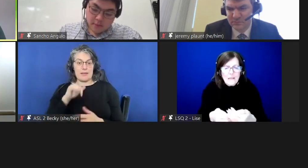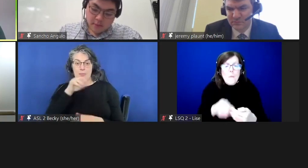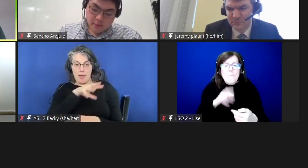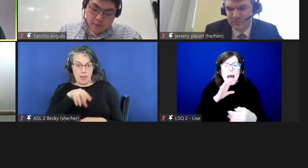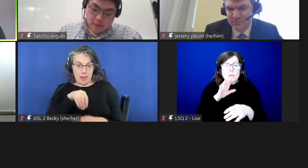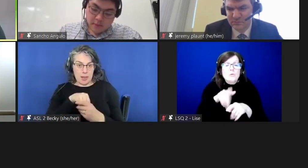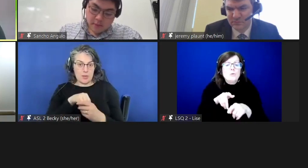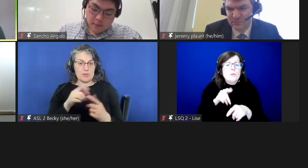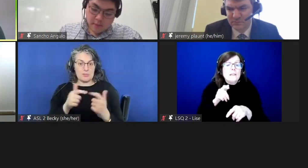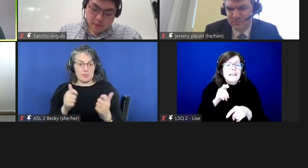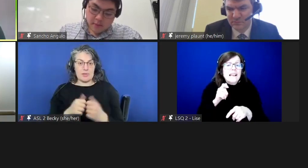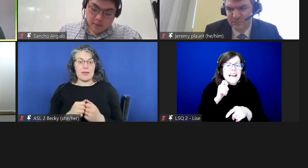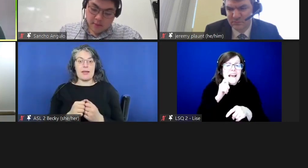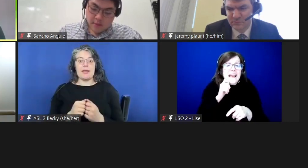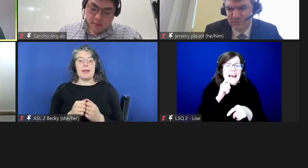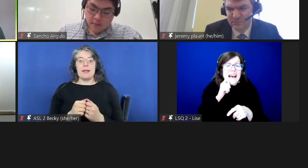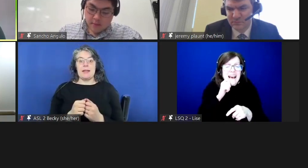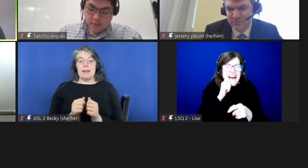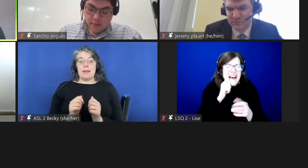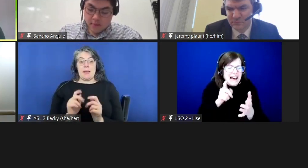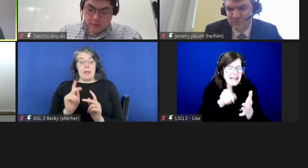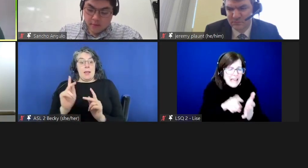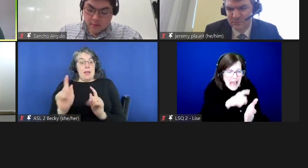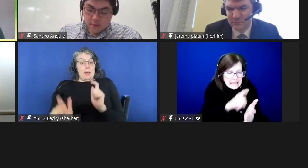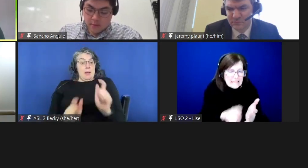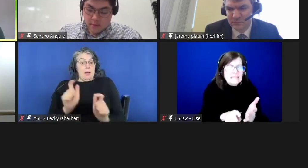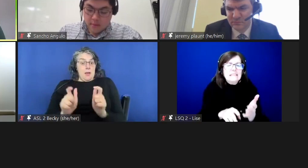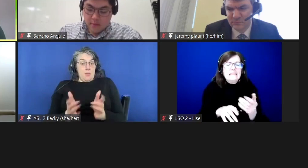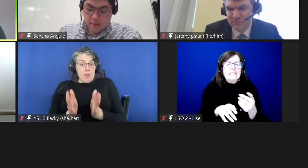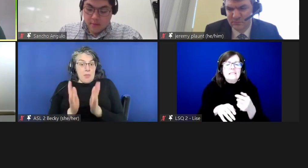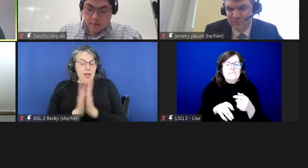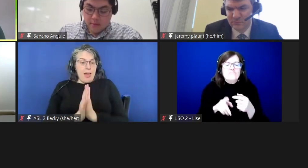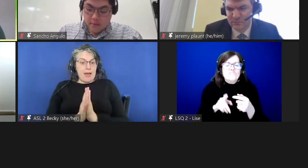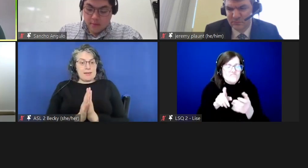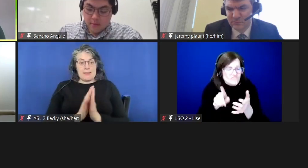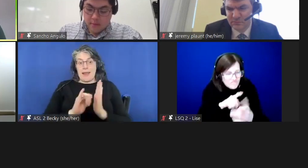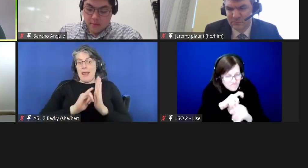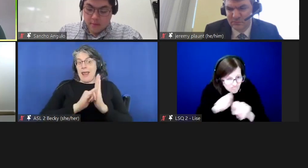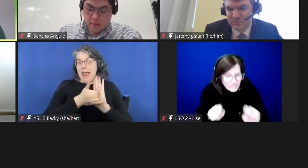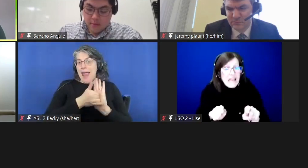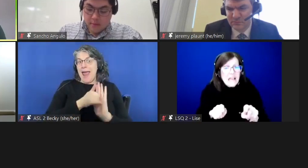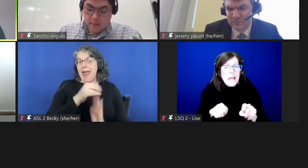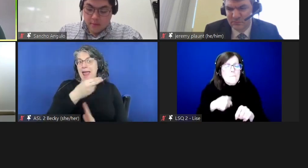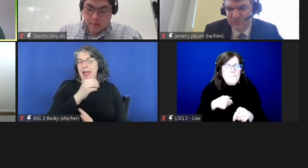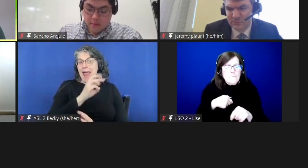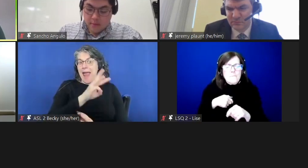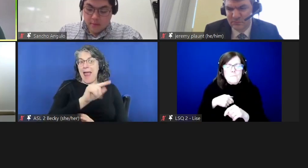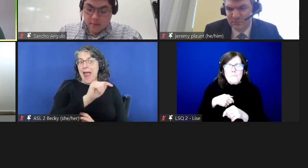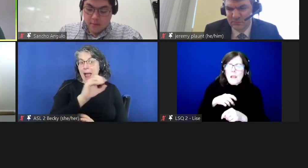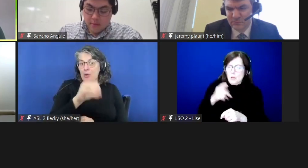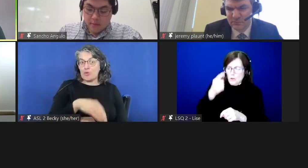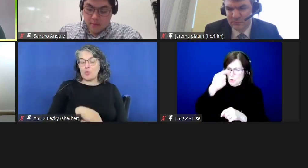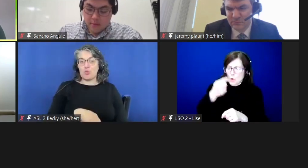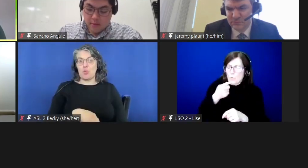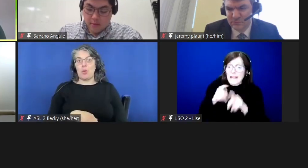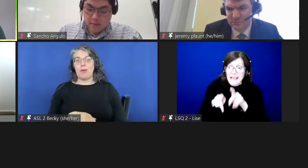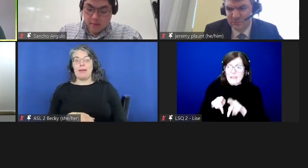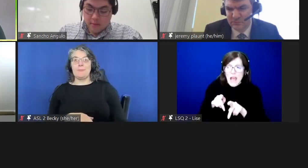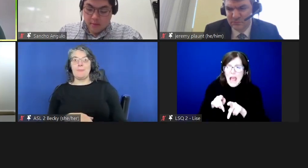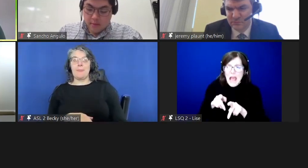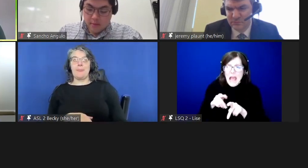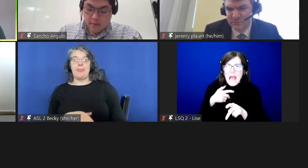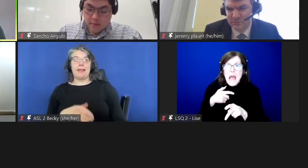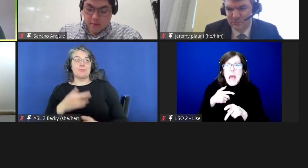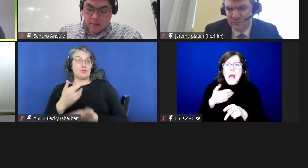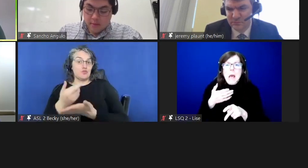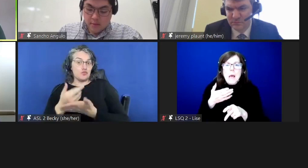etc. Je crois que les gens sont de bonne volonté lorsqu'ils posent des questions concernant les ressources ou comment ne pas se comporter de